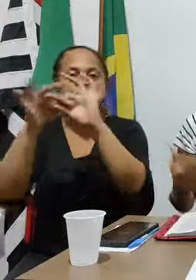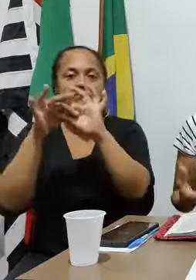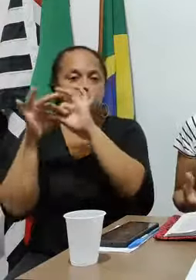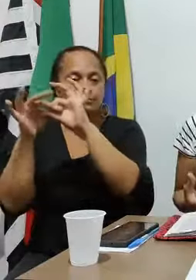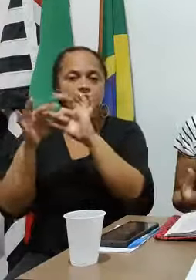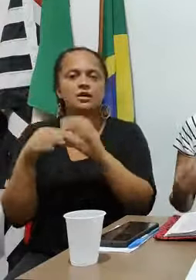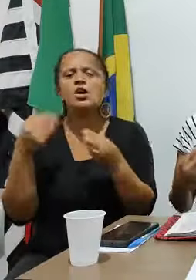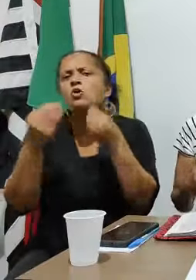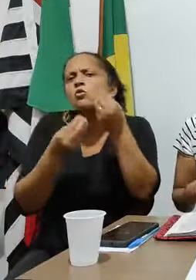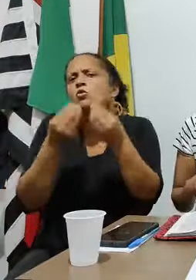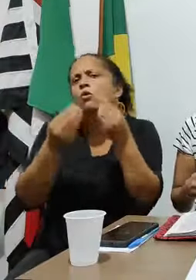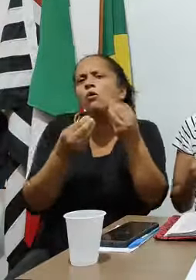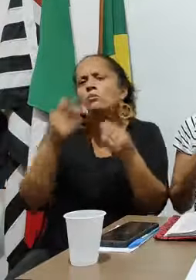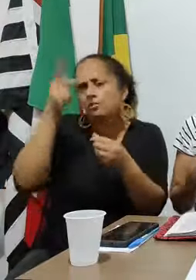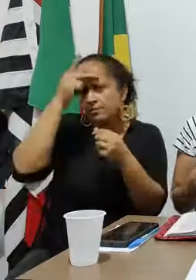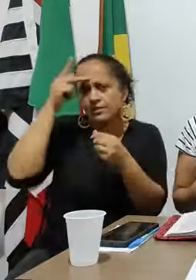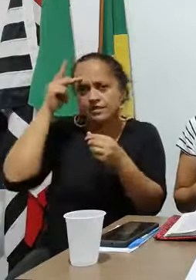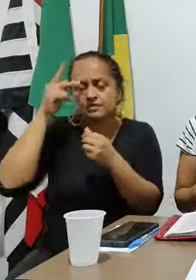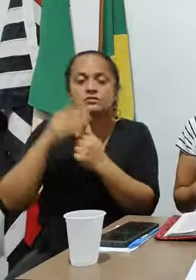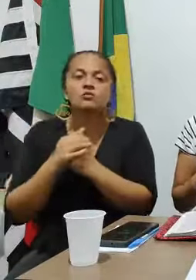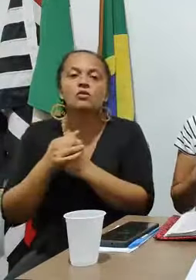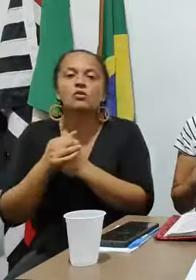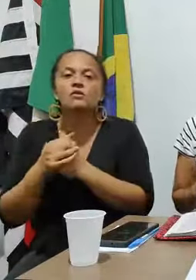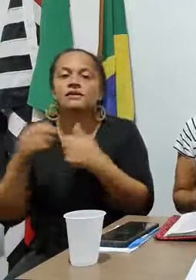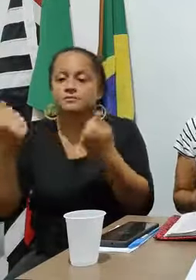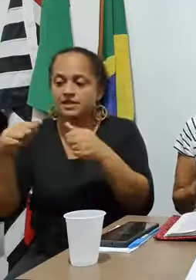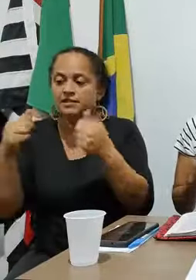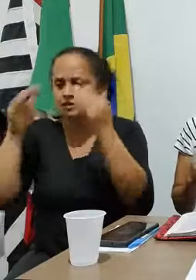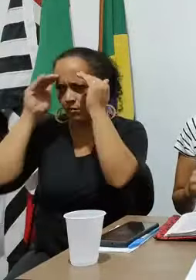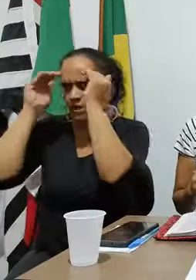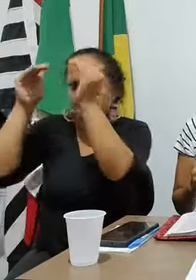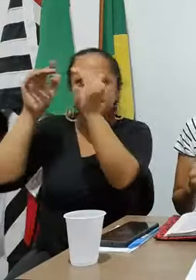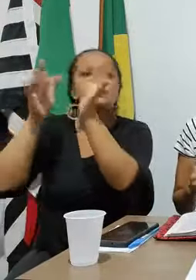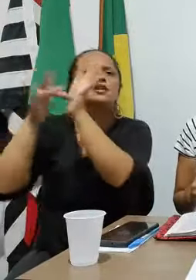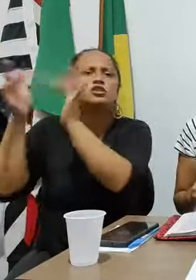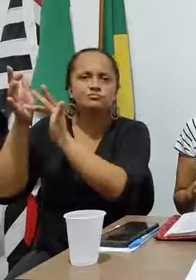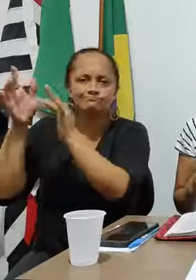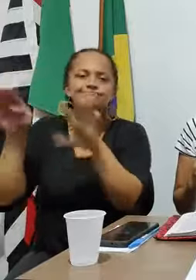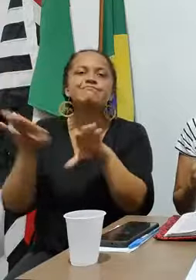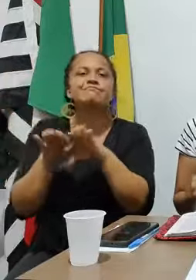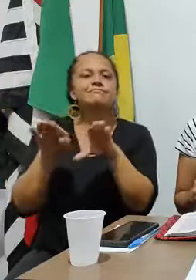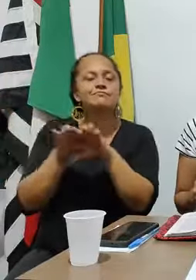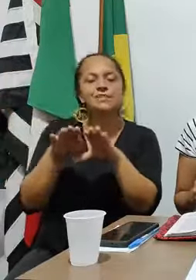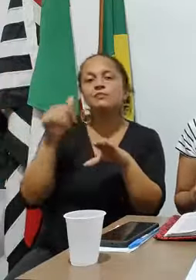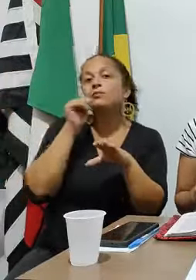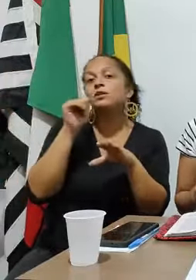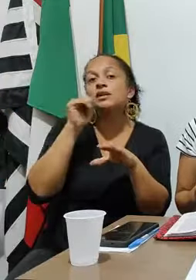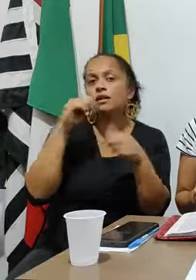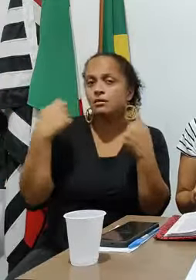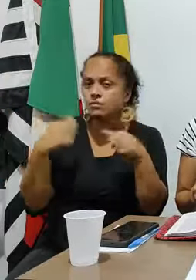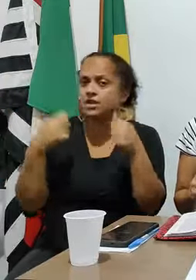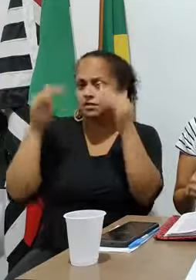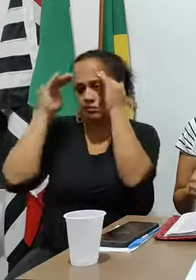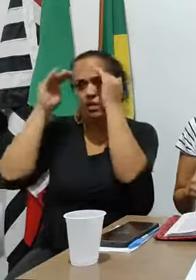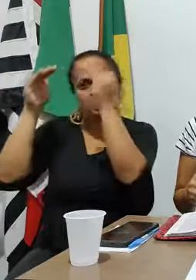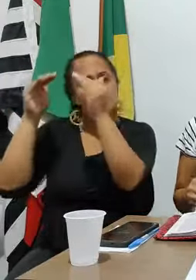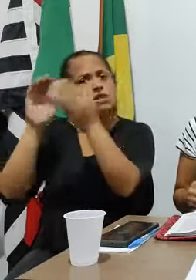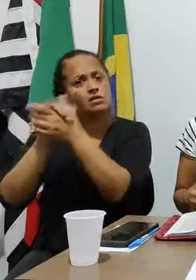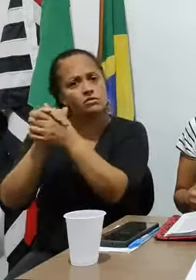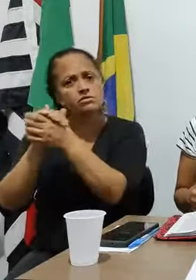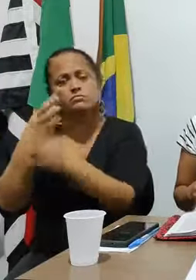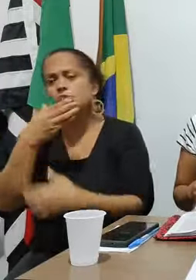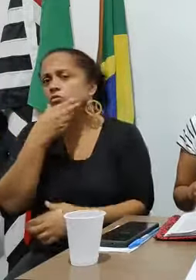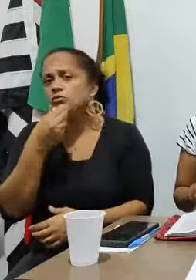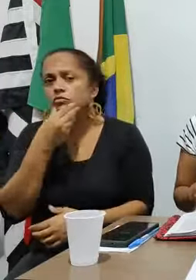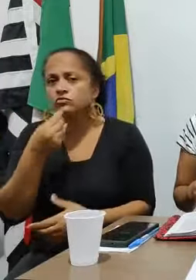a Cristo, assim também as mulheres sejam em tudo submissas ao seu marido. Amém? E aí uma palavra